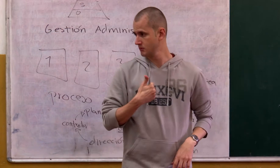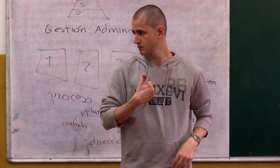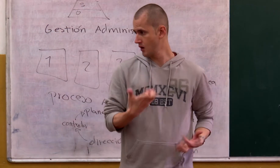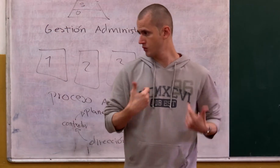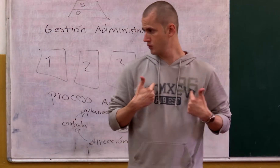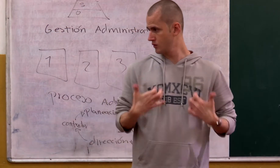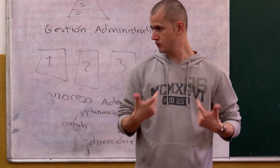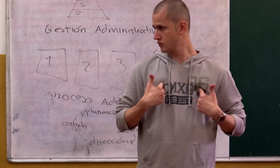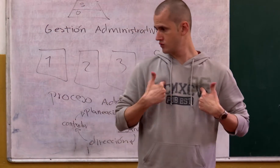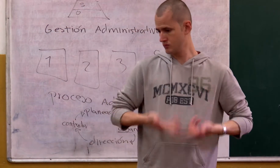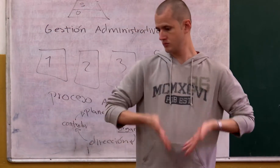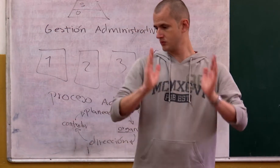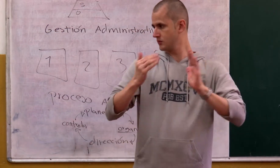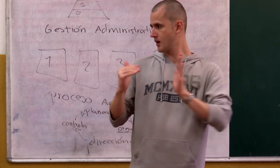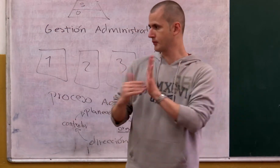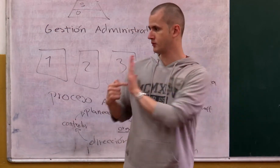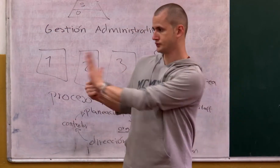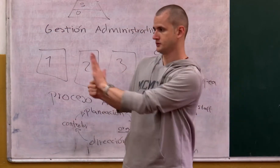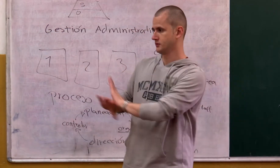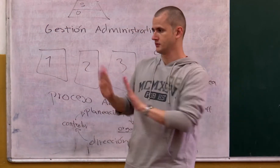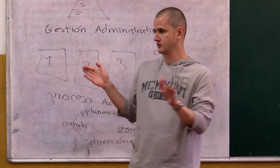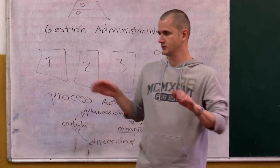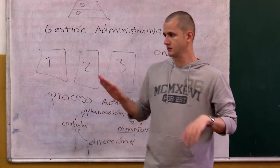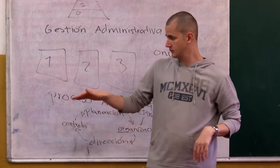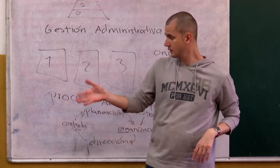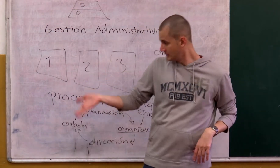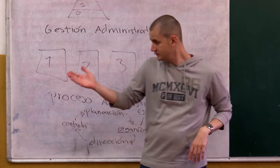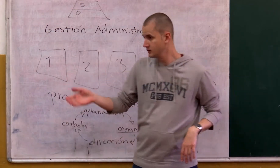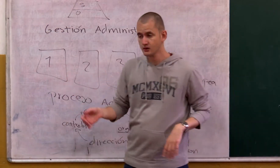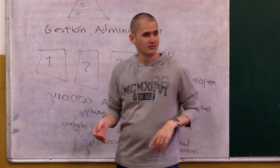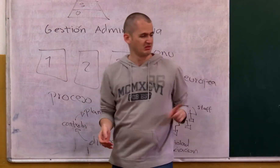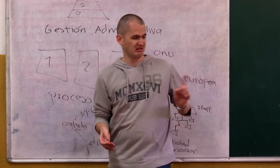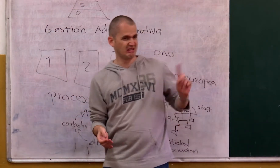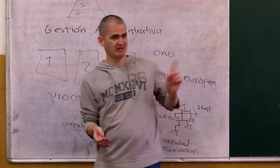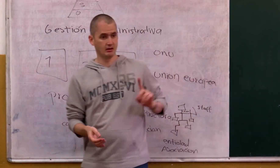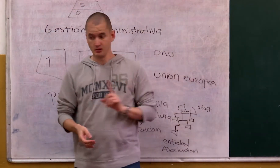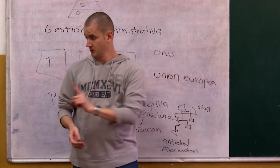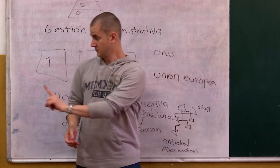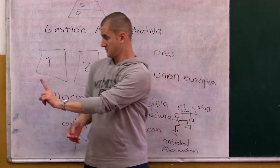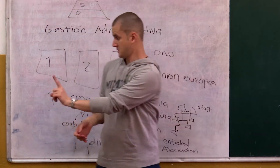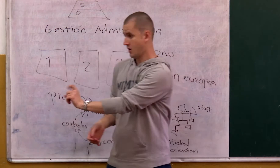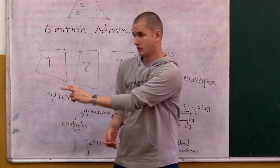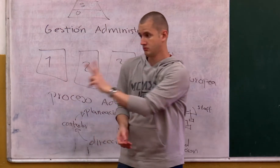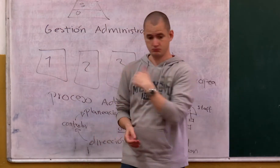Bueno, con el tema mío, yo les estoy mostrando un modelo